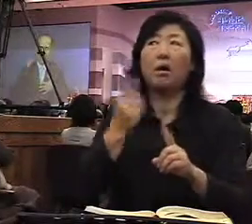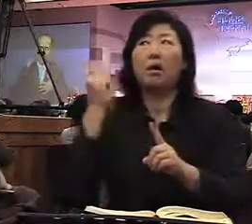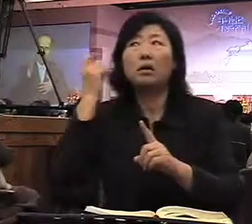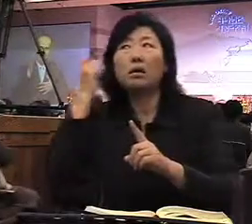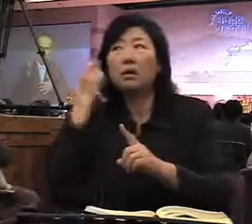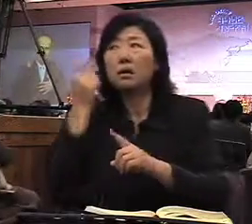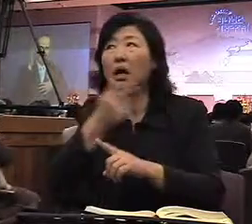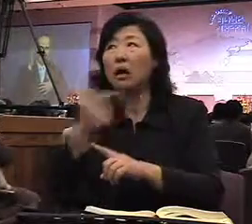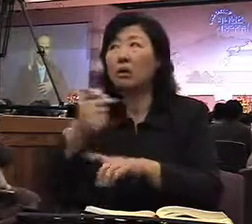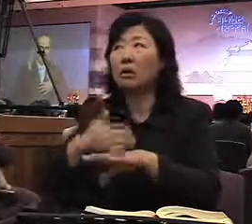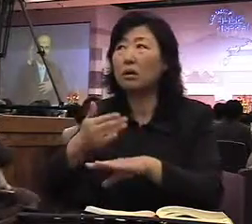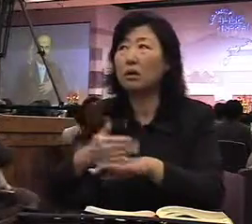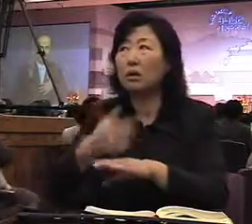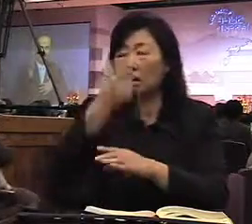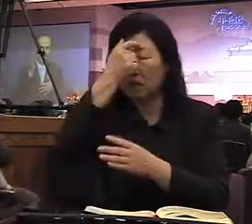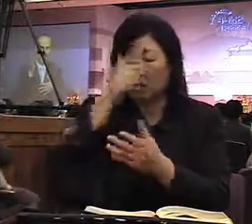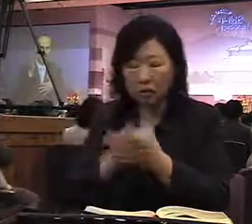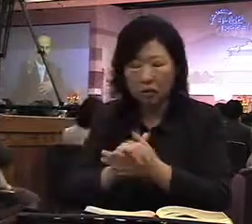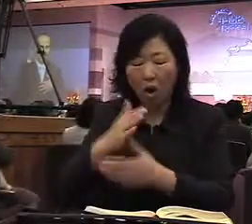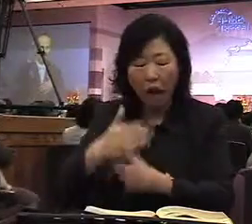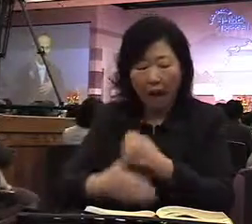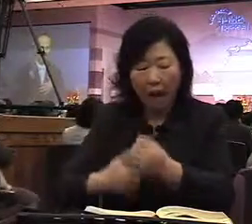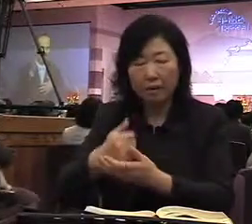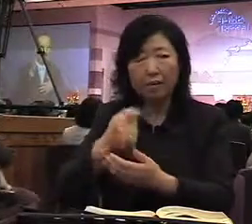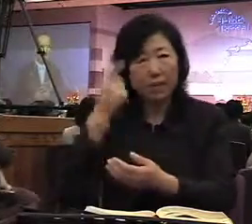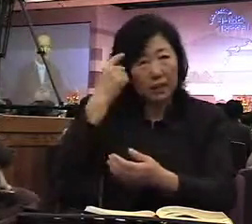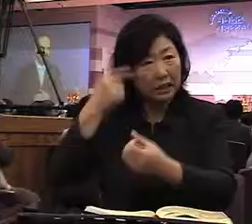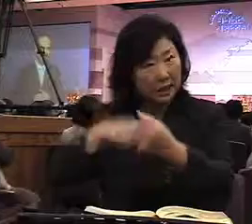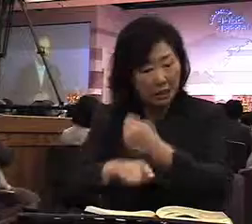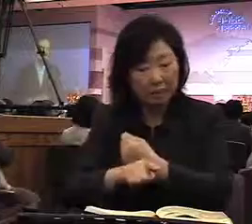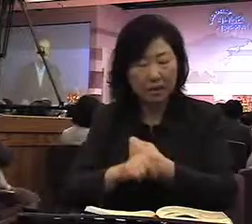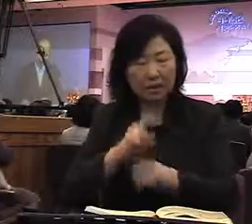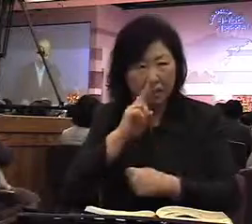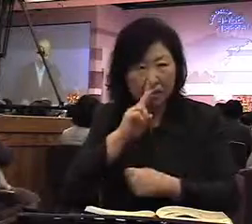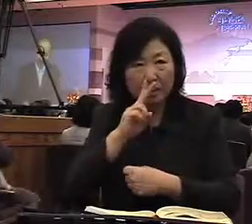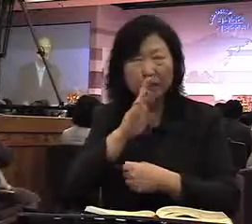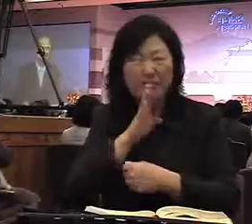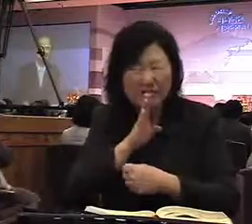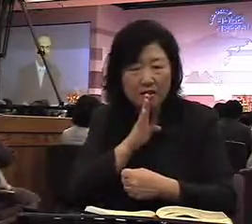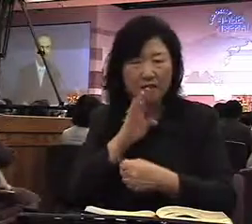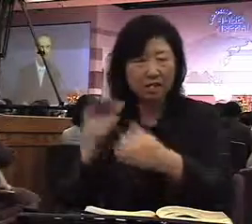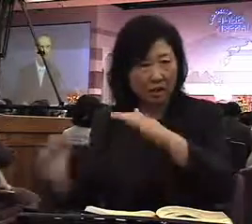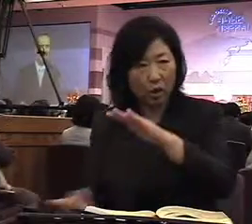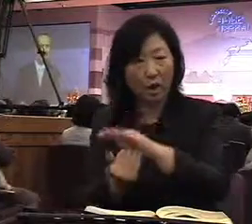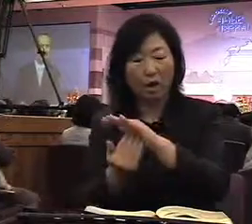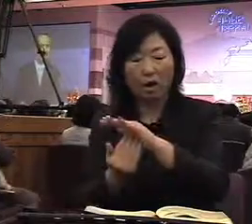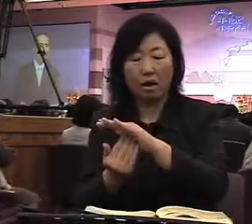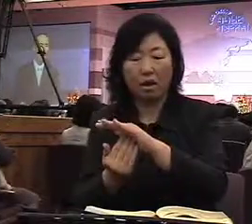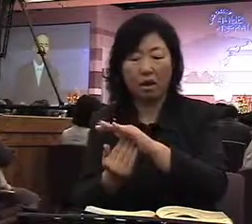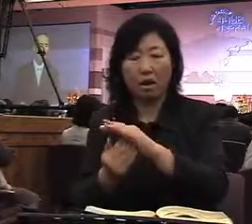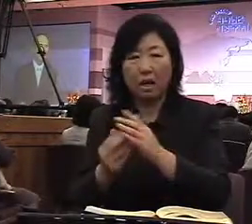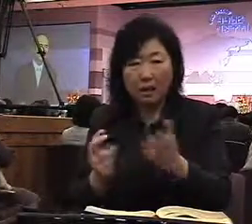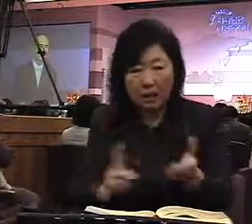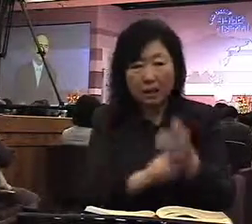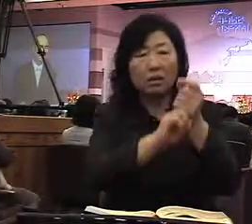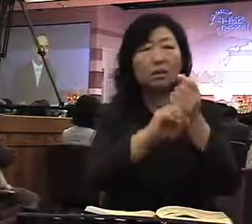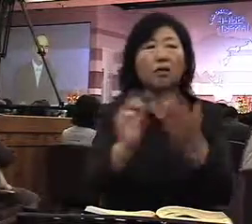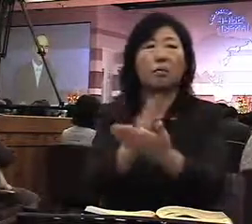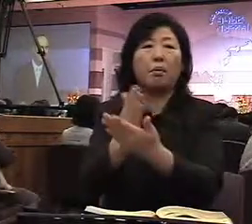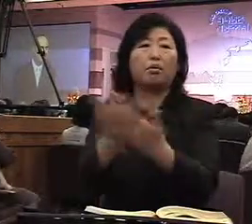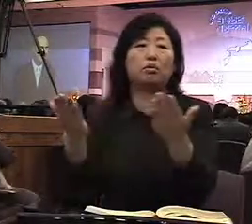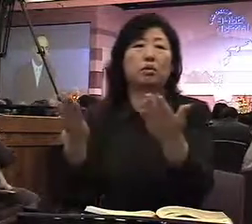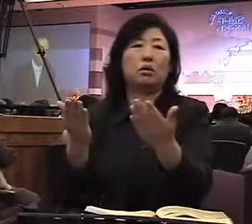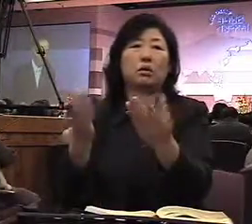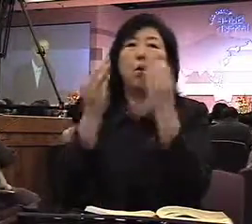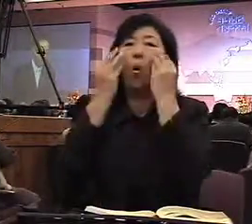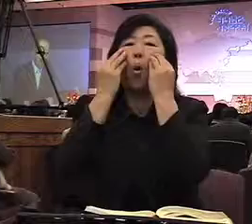저는요, 기도가 진실로 하나님의 뜻이면 틀림없이 일어난다고 믿습니다. 성경에 보면요, 기적을 베푸는 가운데 오해받지 않기